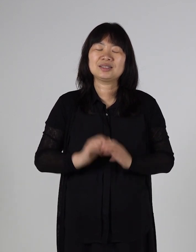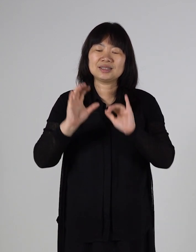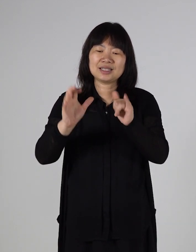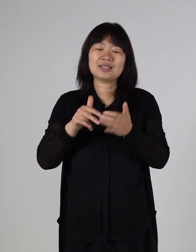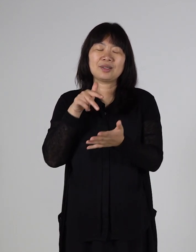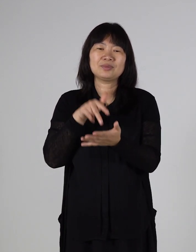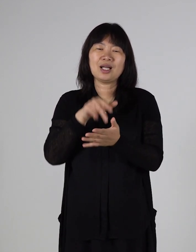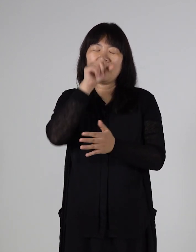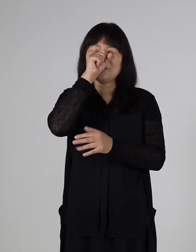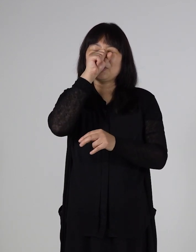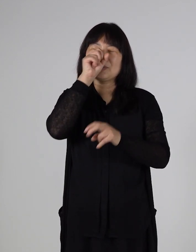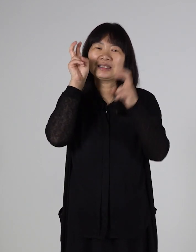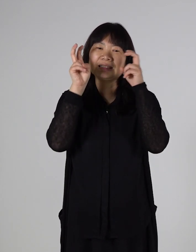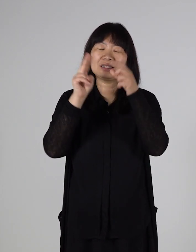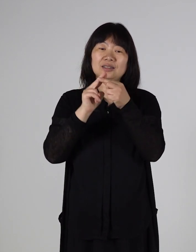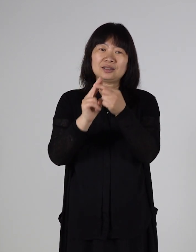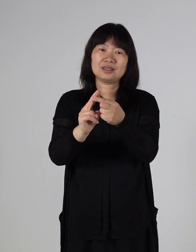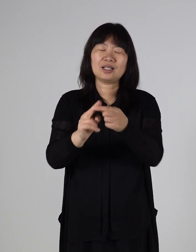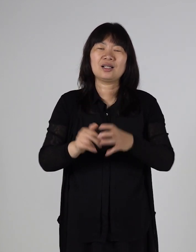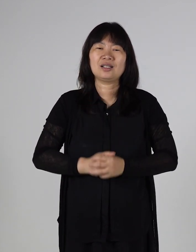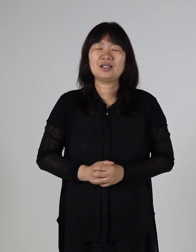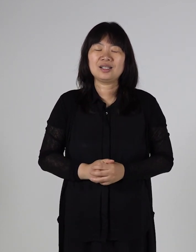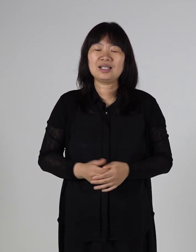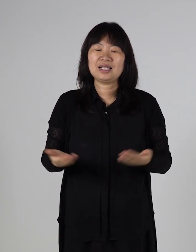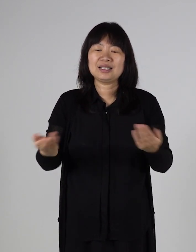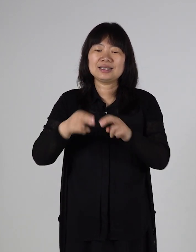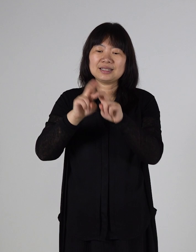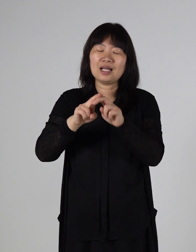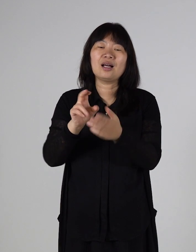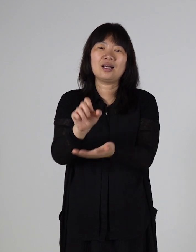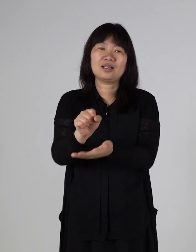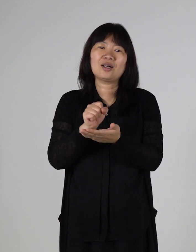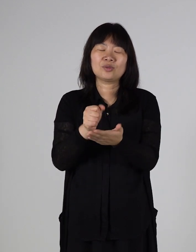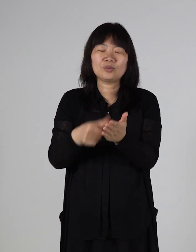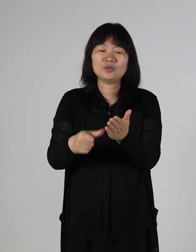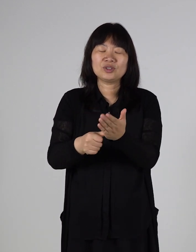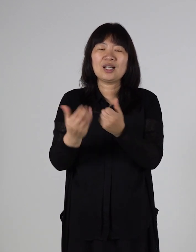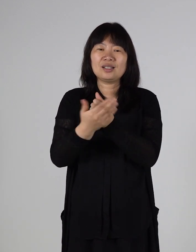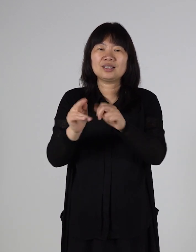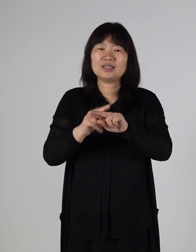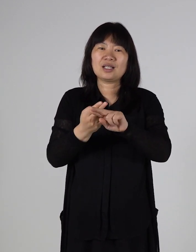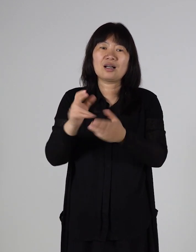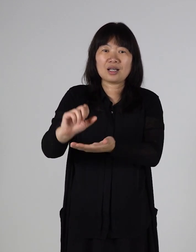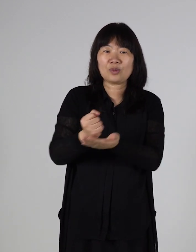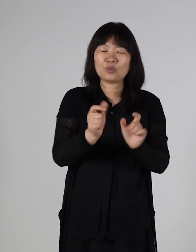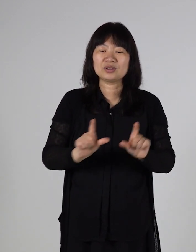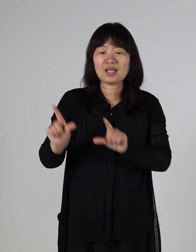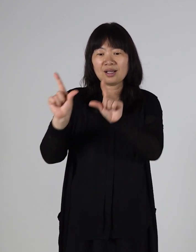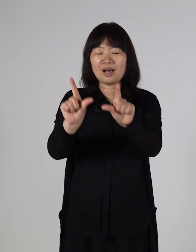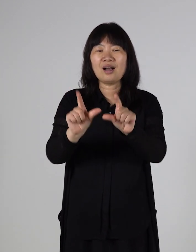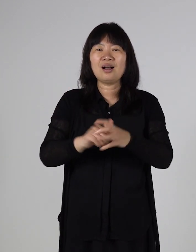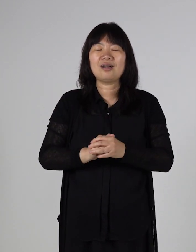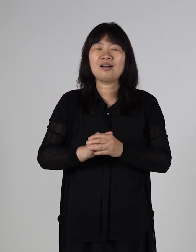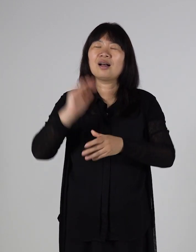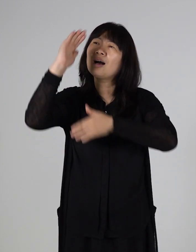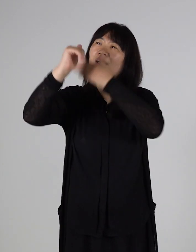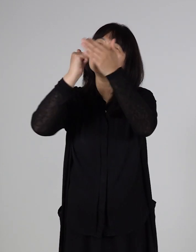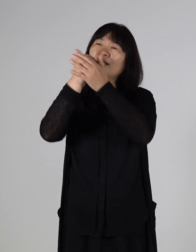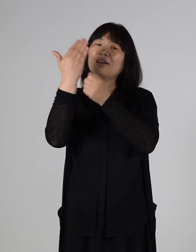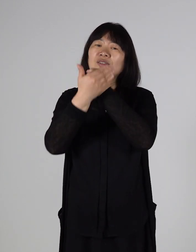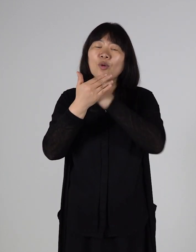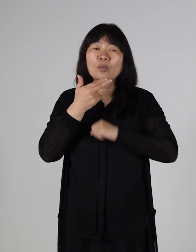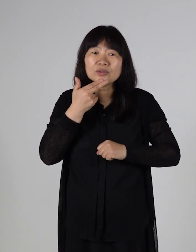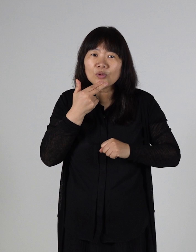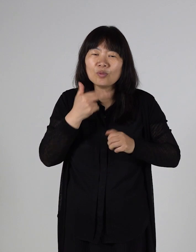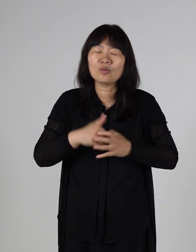세상적으로 좋은 직장과 일터를 가지고 물질과 은사를 가지고 사는 것도 하나님의 은혜